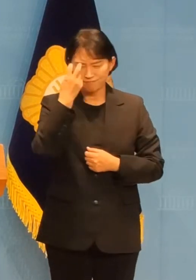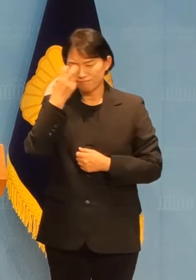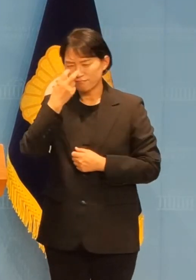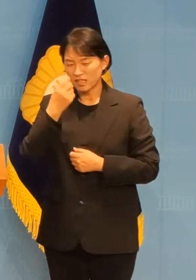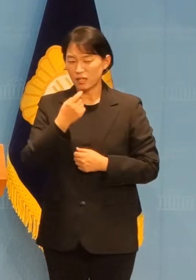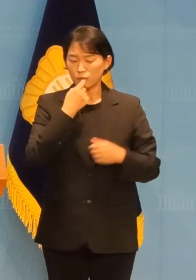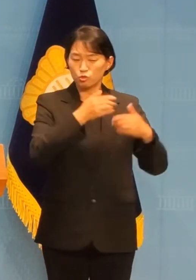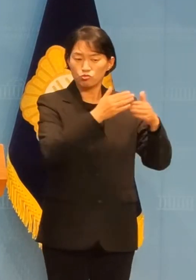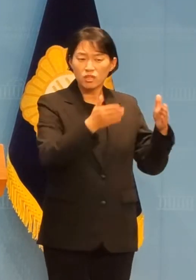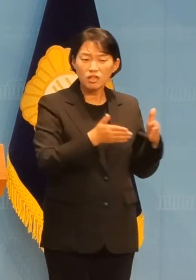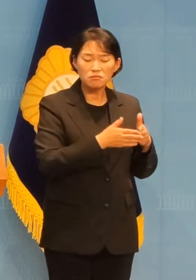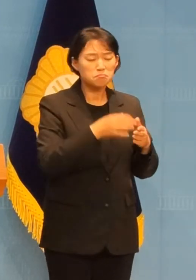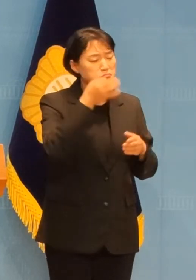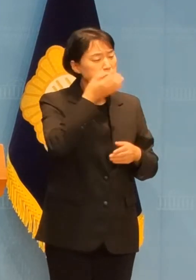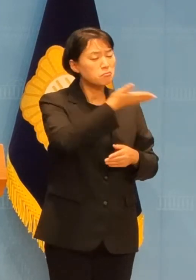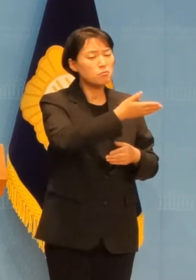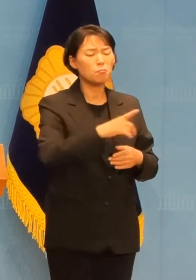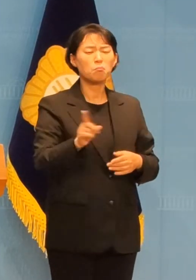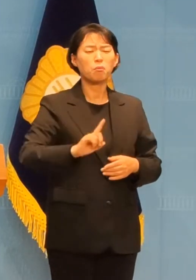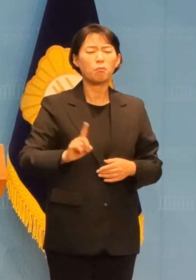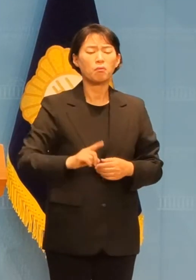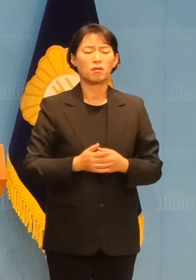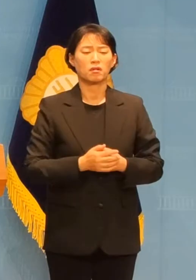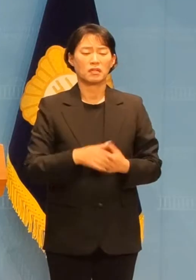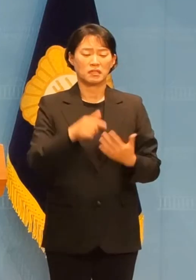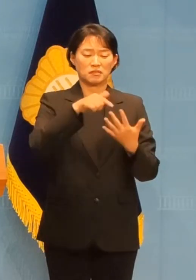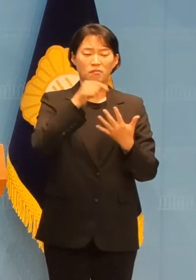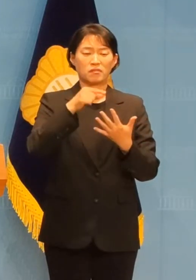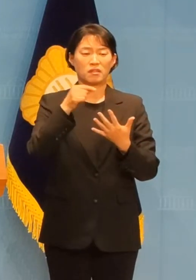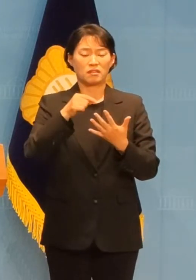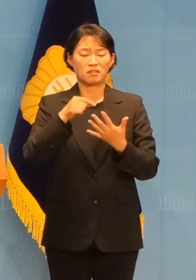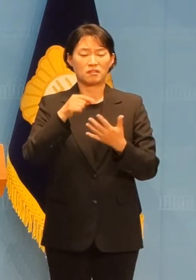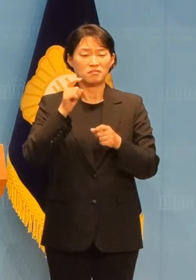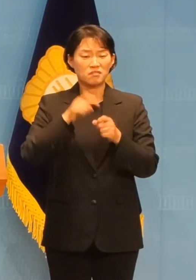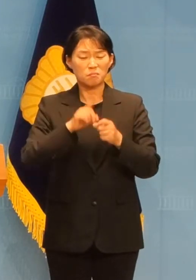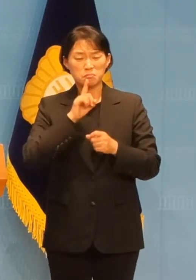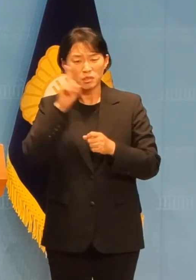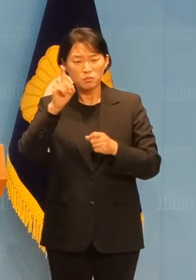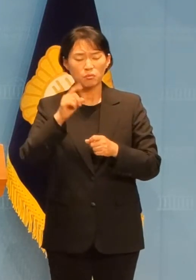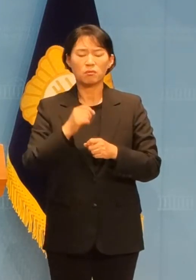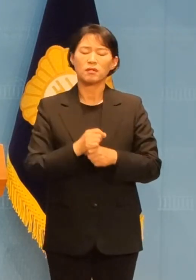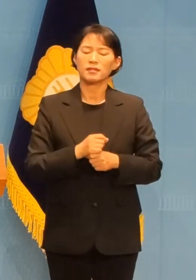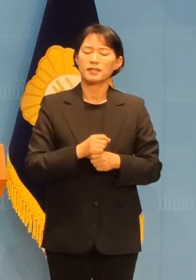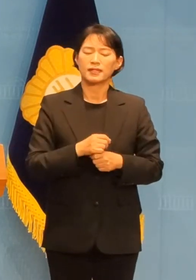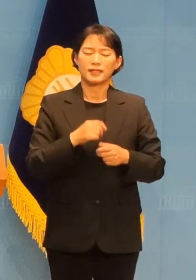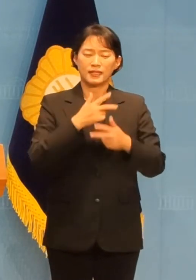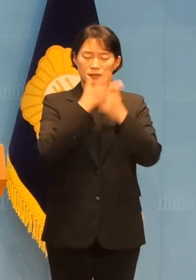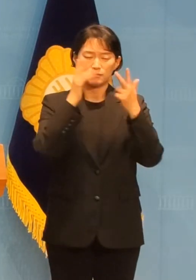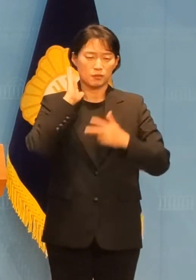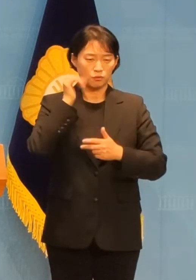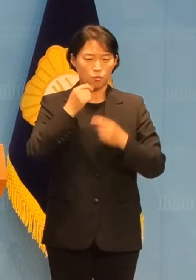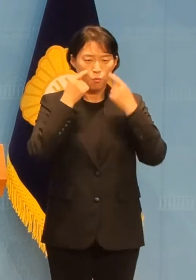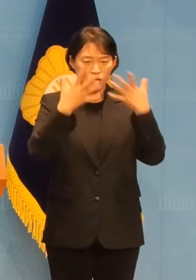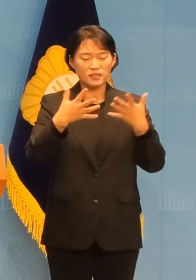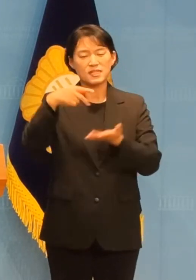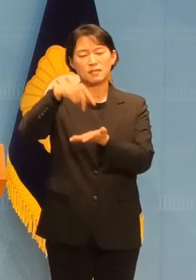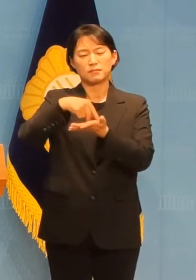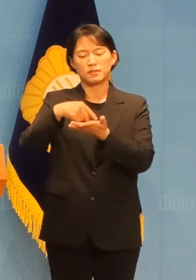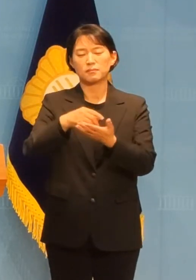민주당은 봐주는 편향된 수사, 선택적 기소에 대해 이재명 대통령은 분명한 입장을 밝혀야